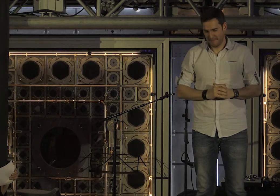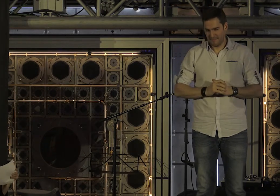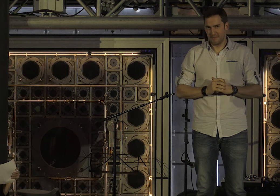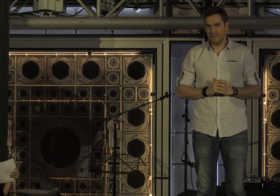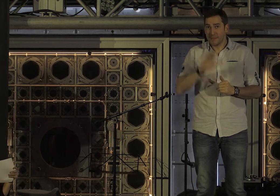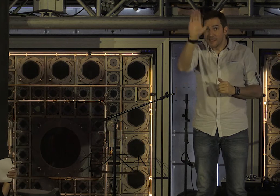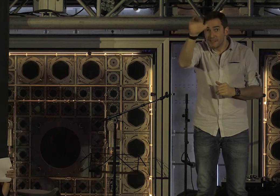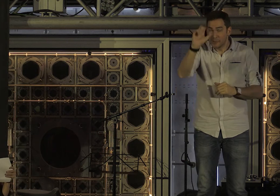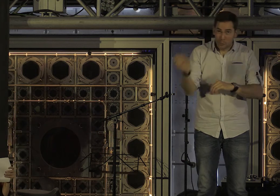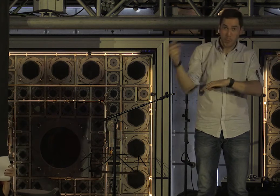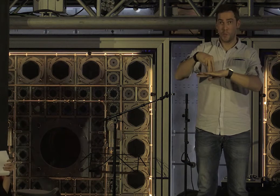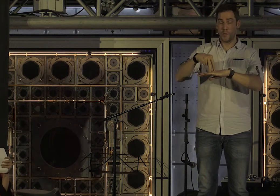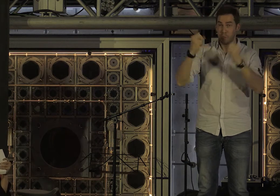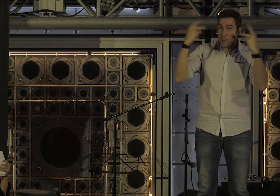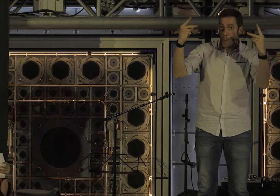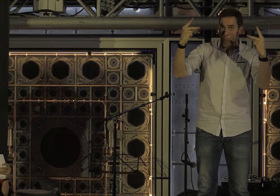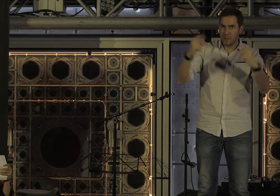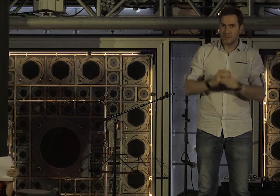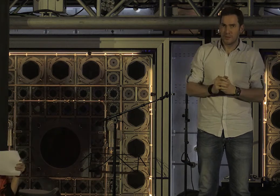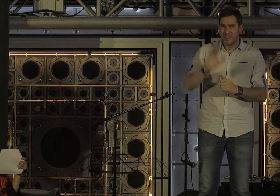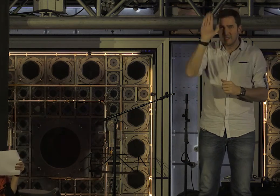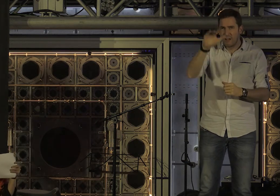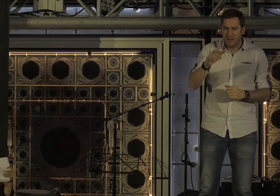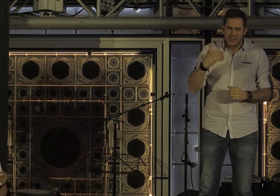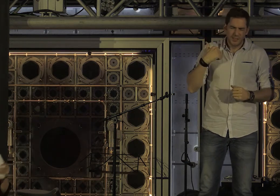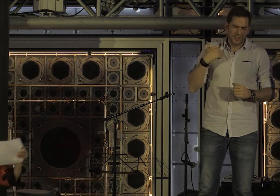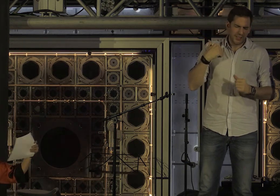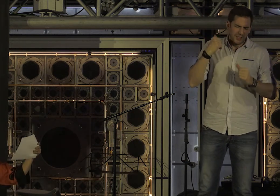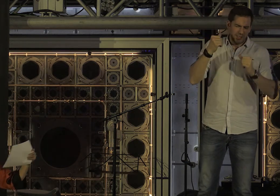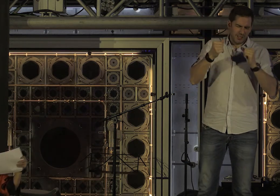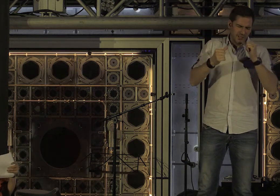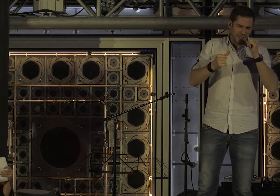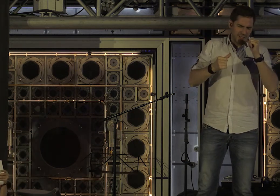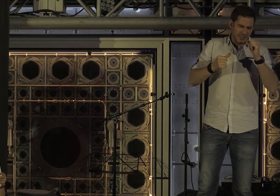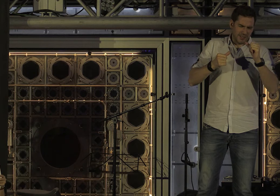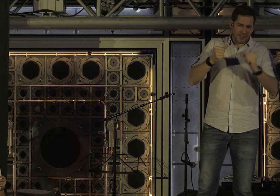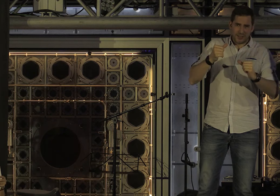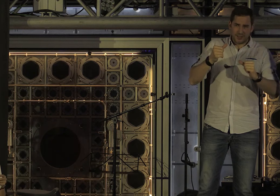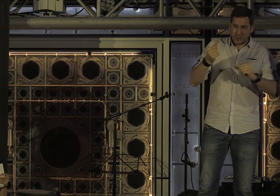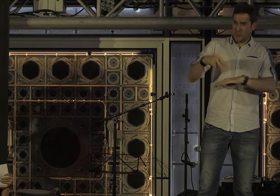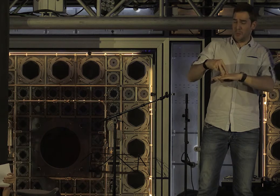Debout! Debout, vieille douleur! Debout! Bien bonjour